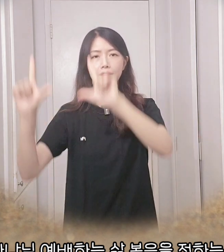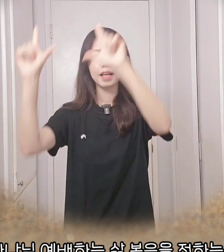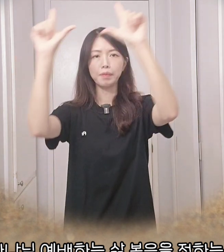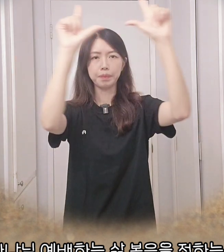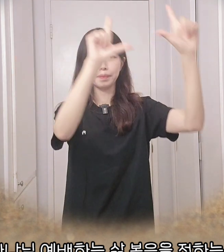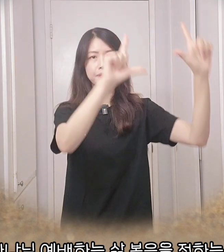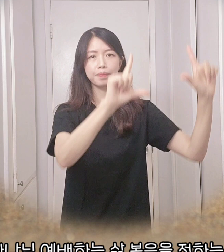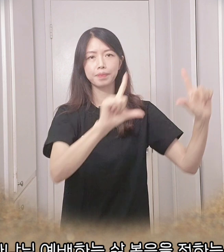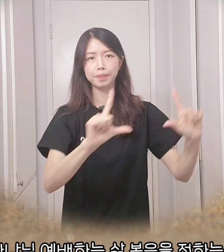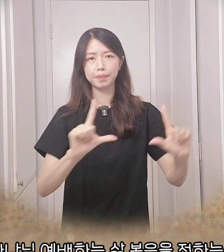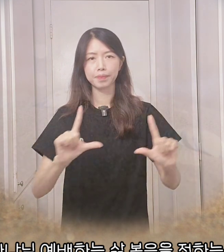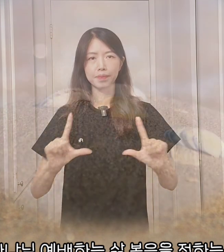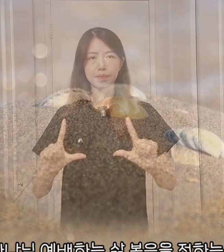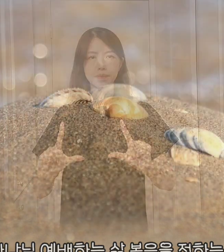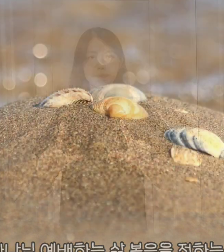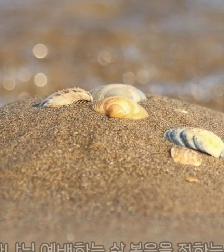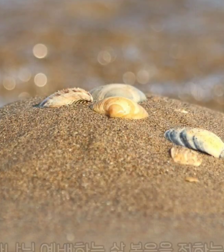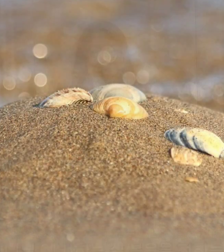삶.